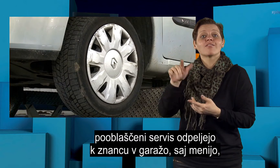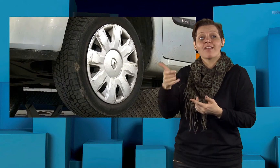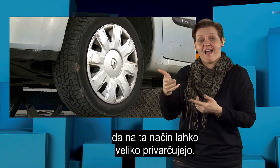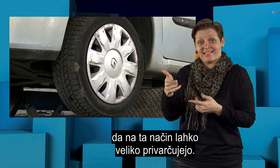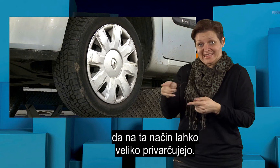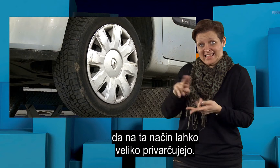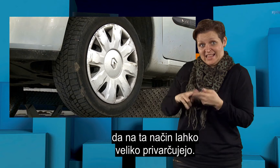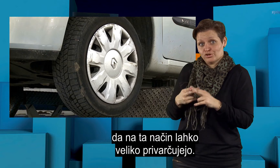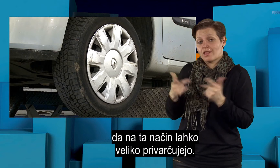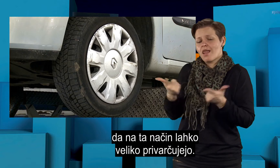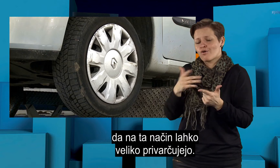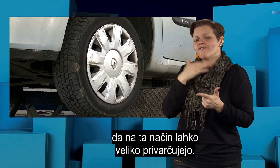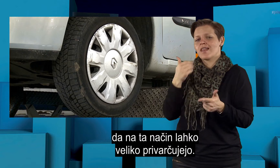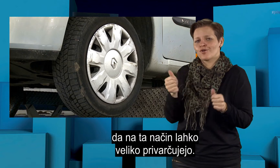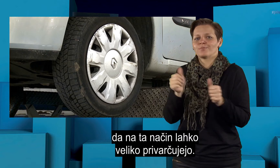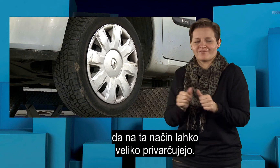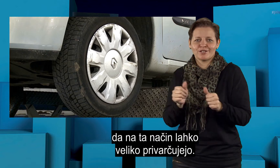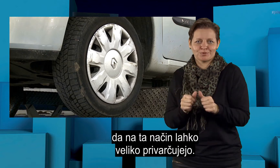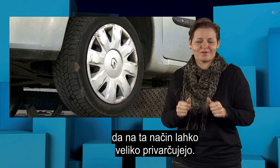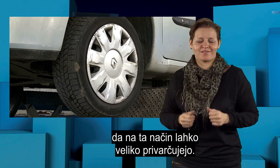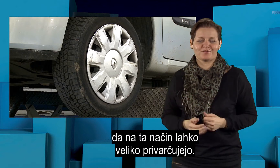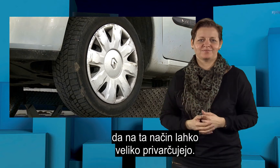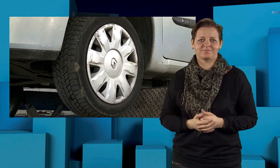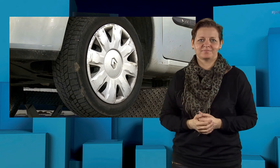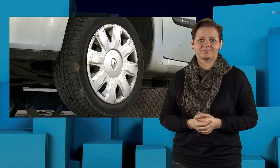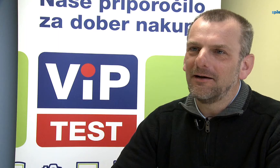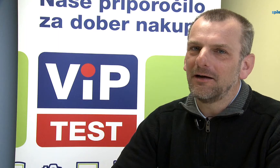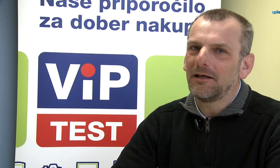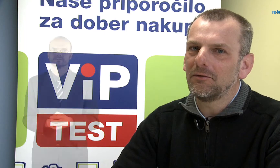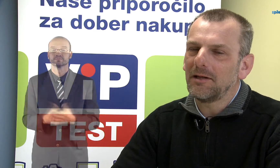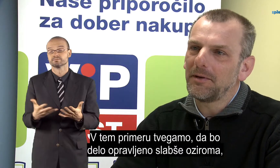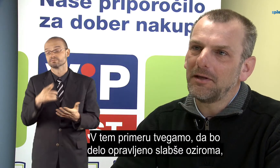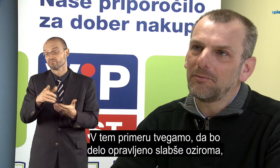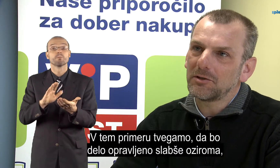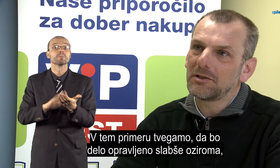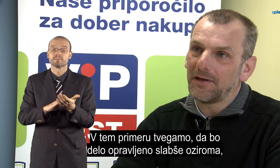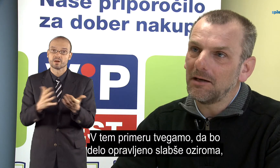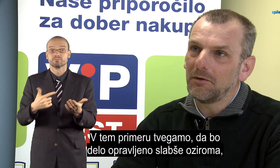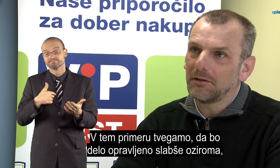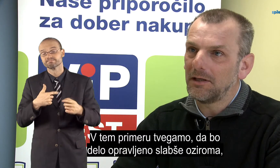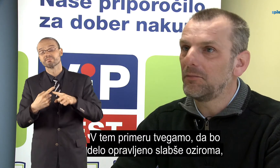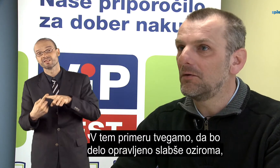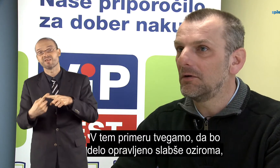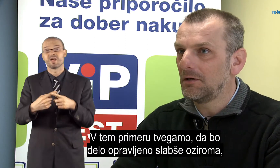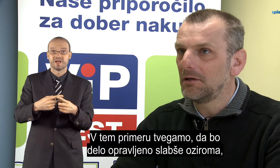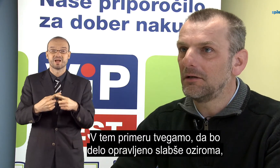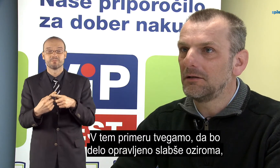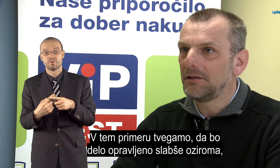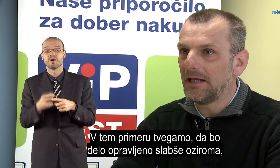menijo, da na ta način lahko veliko privarčujejo. V tem primeru pač tvegamo, da